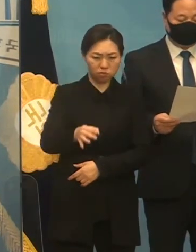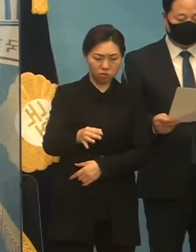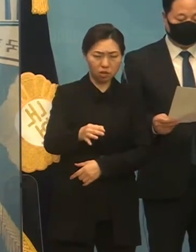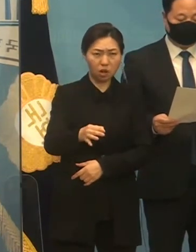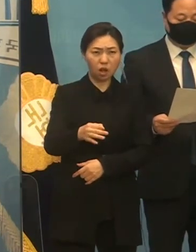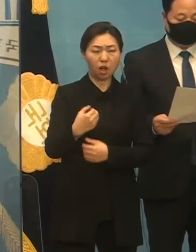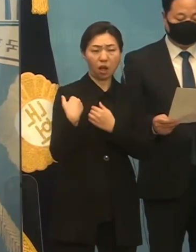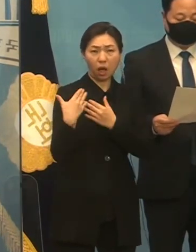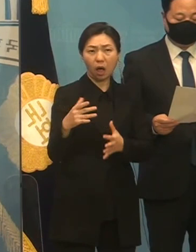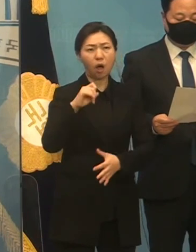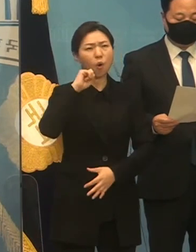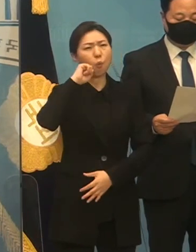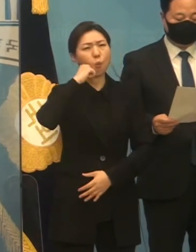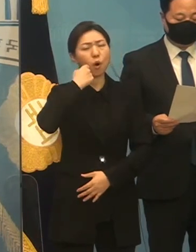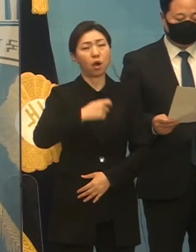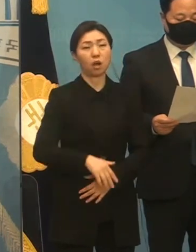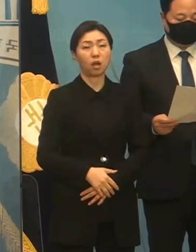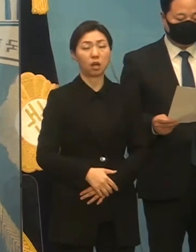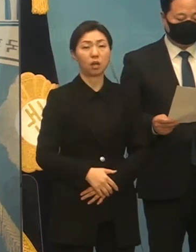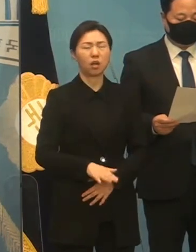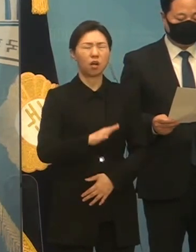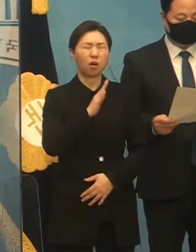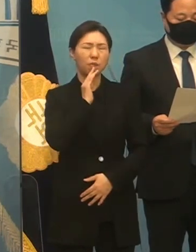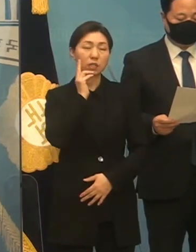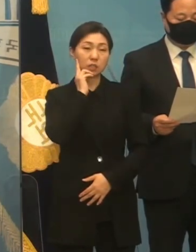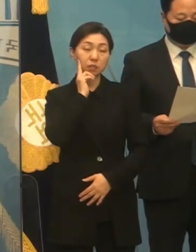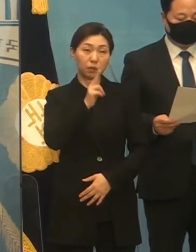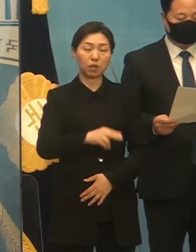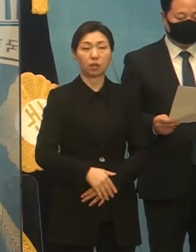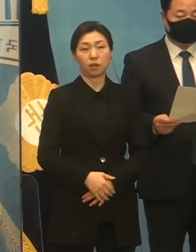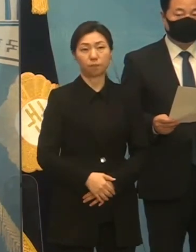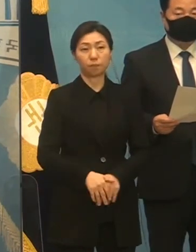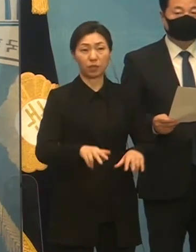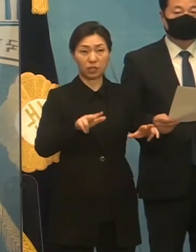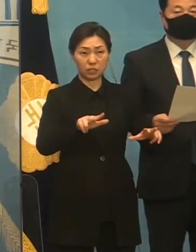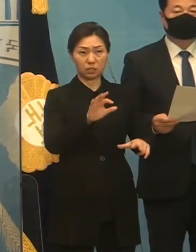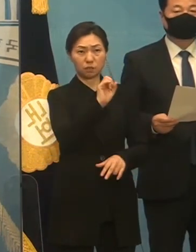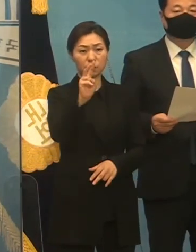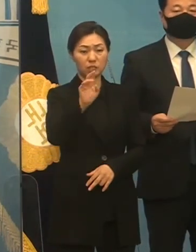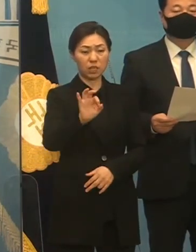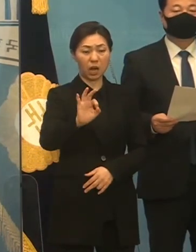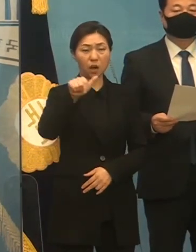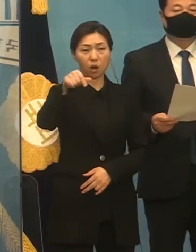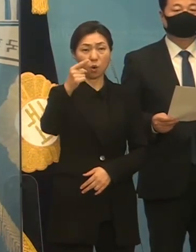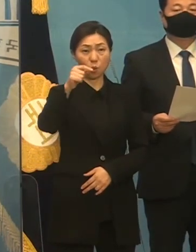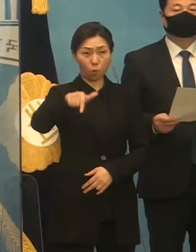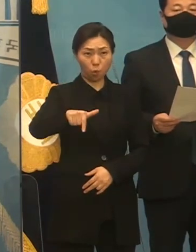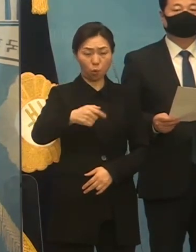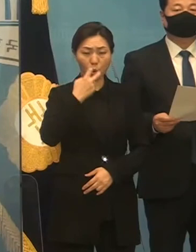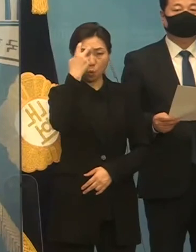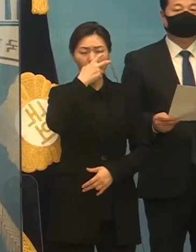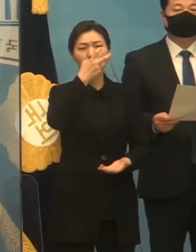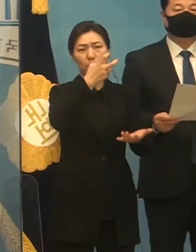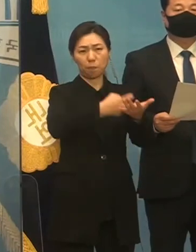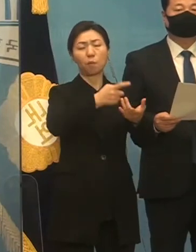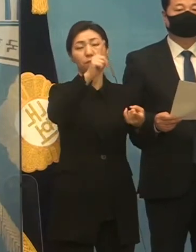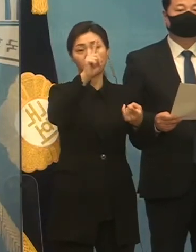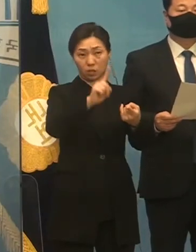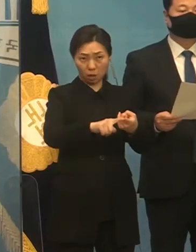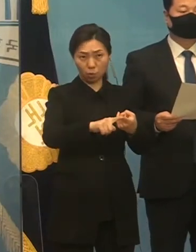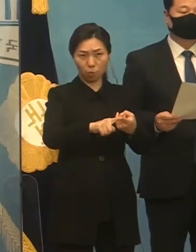없는 상황에 이르렀습니다. 정부는 개정된 양곡관리법의 취지에 맞게 적극적인 쌀 시장